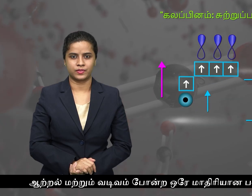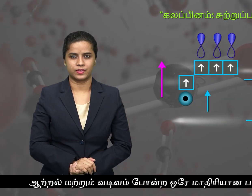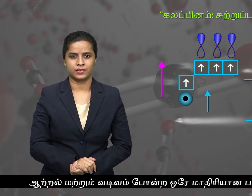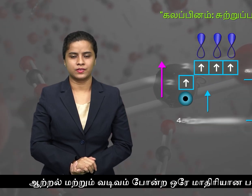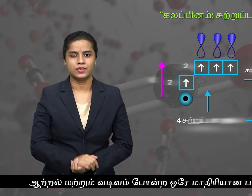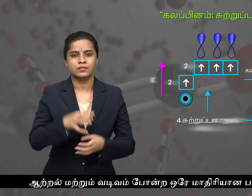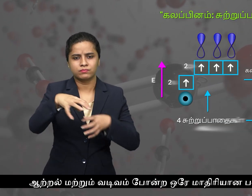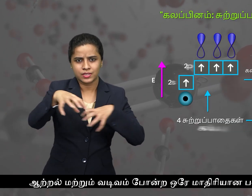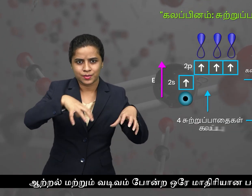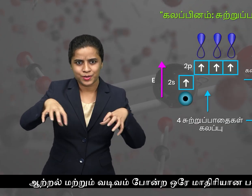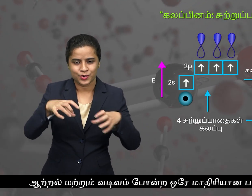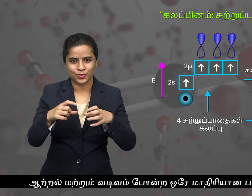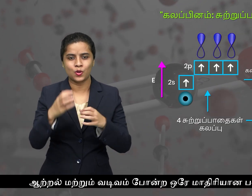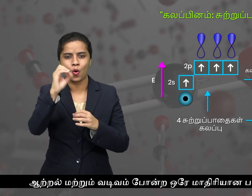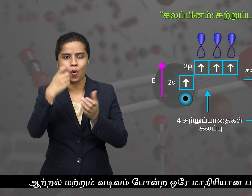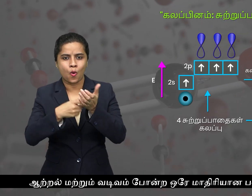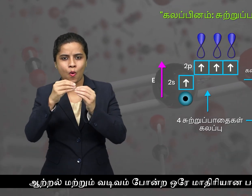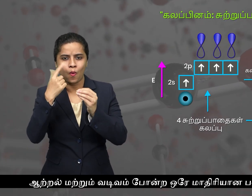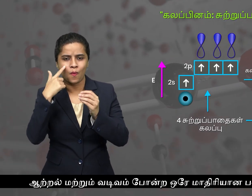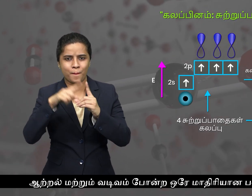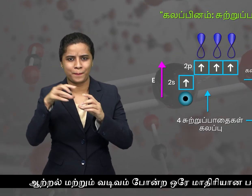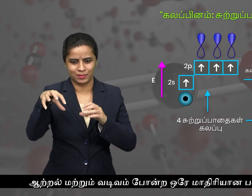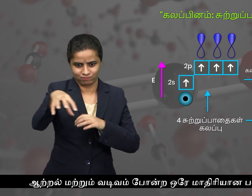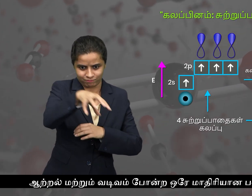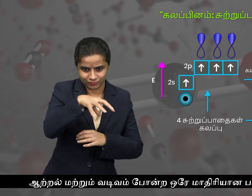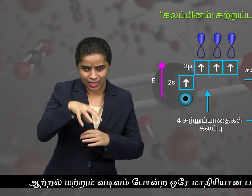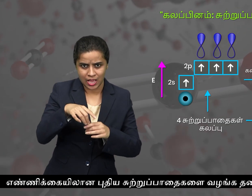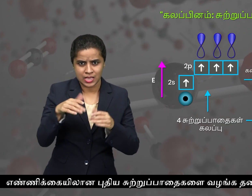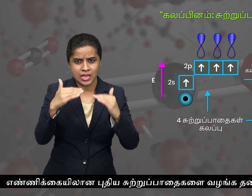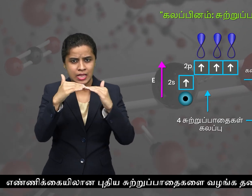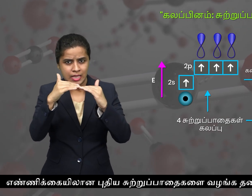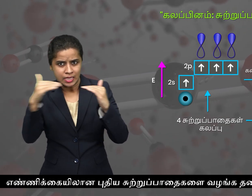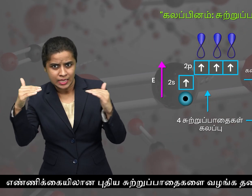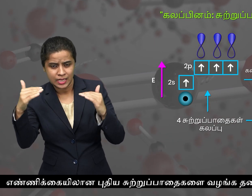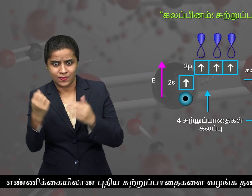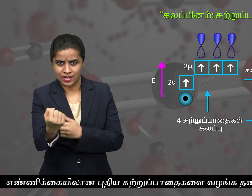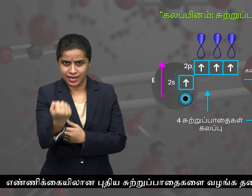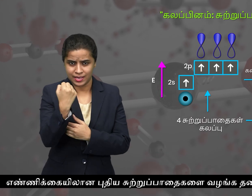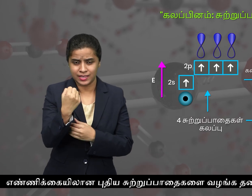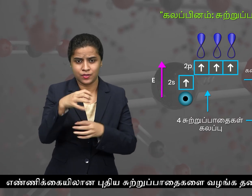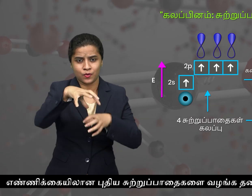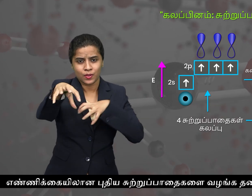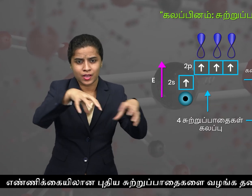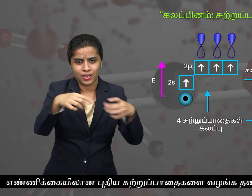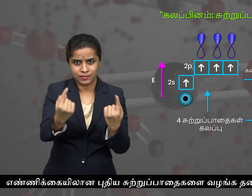ஆற்றல் மற்றும் வடிவம் போன்ற ஒரே மாதிரியான பண்புகளுடன் சம எண்ணிக்கையிலான புதிய சுற்றுப்பாதைகளை வழங்க